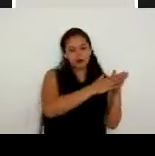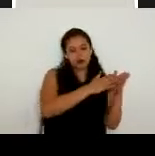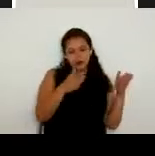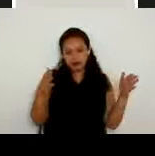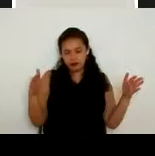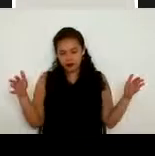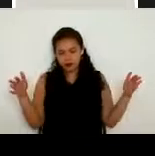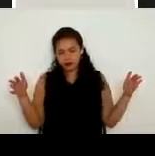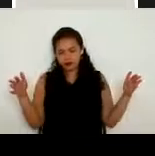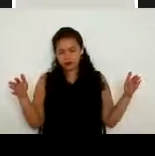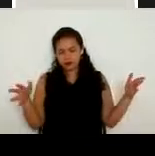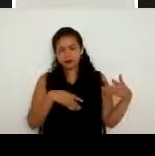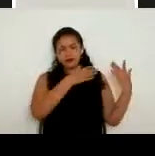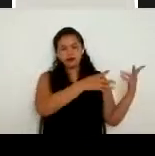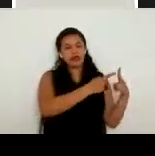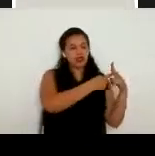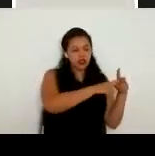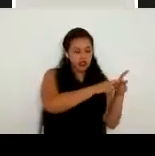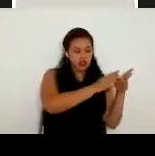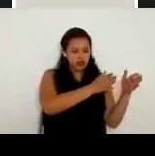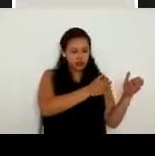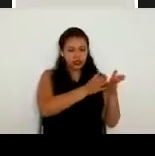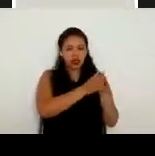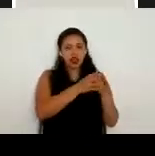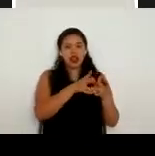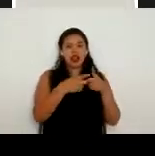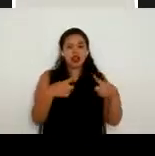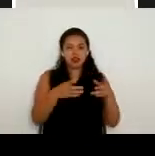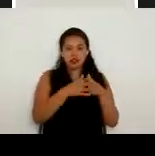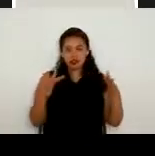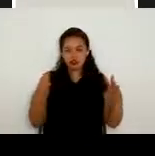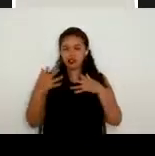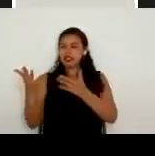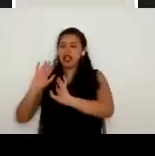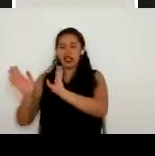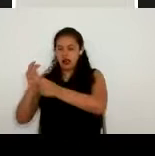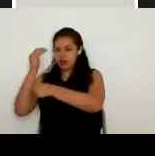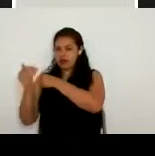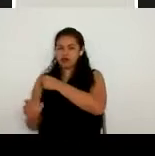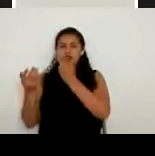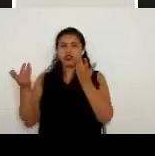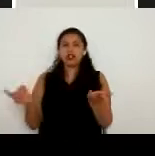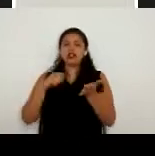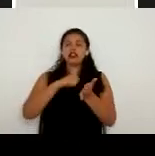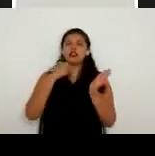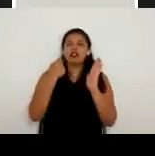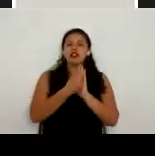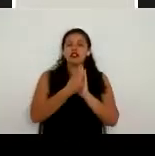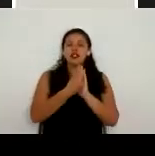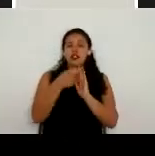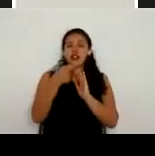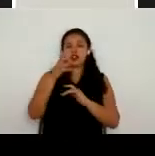el inicio el desarrollo y el cierre y bueno pues se utilizan todas las técnicas que ellas conocen de